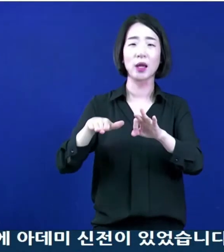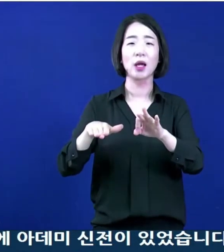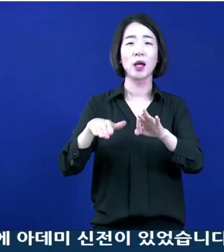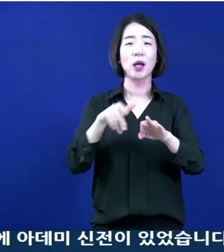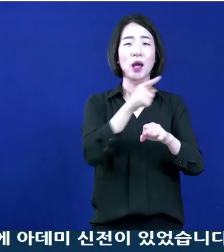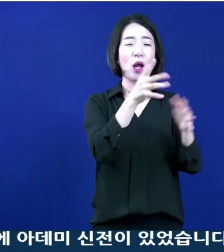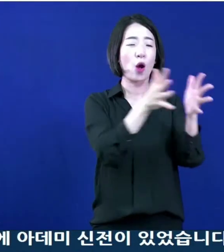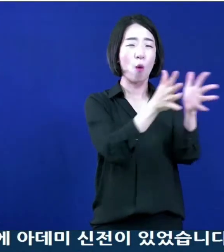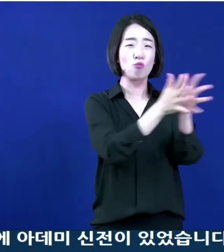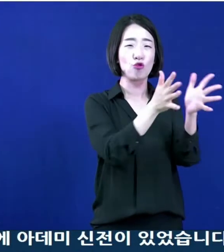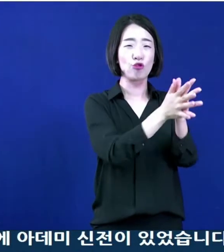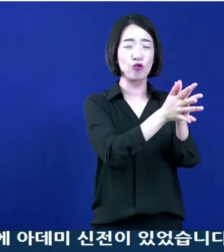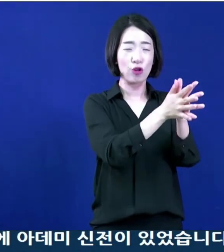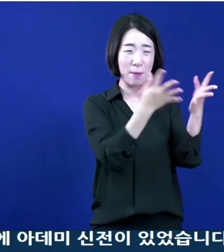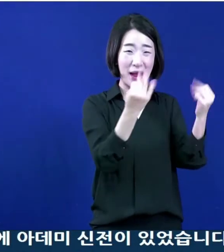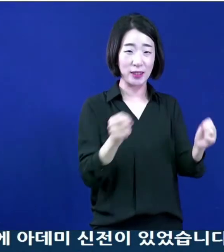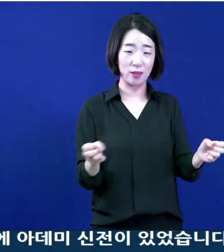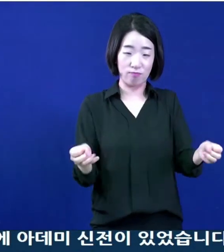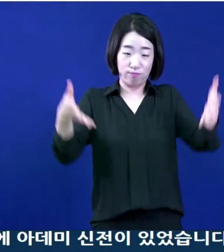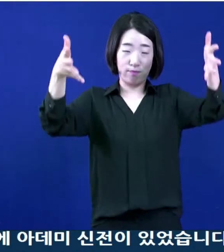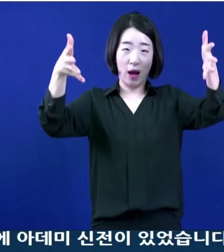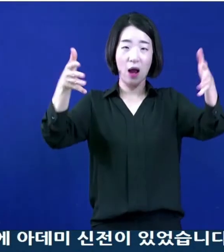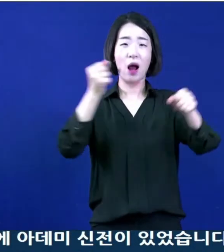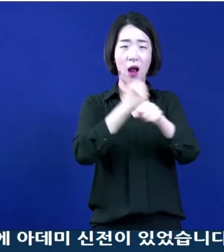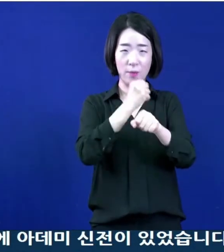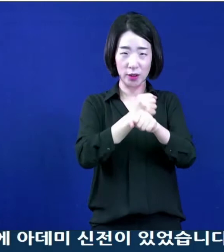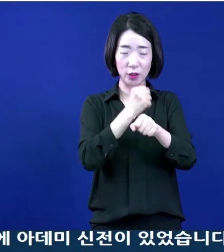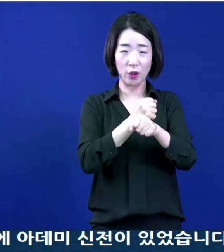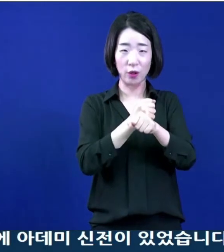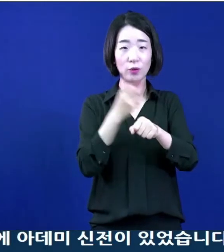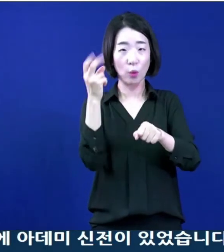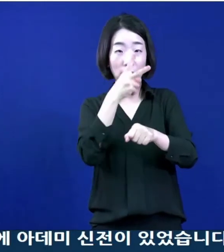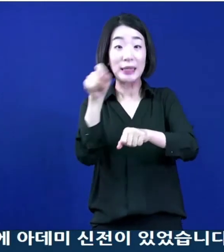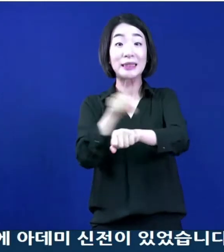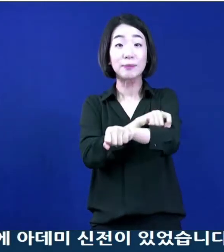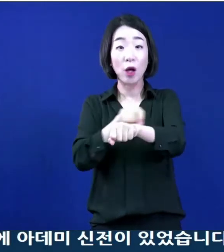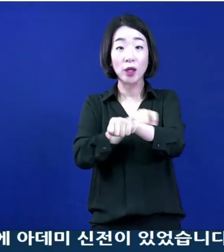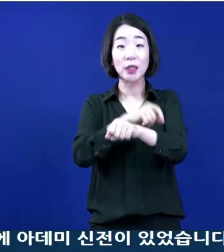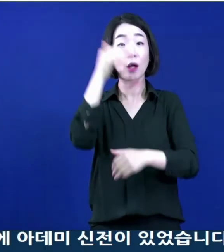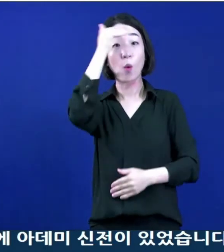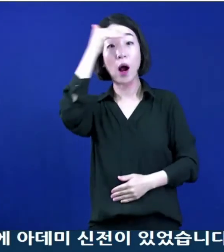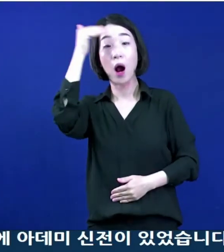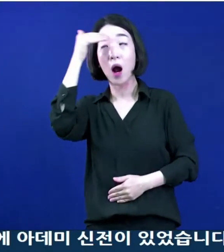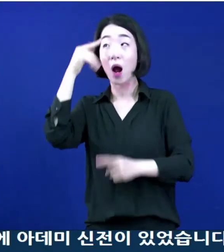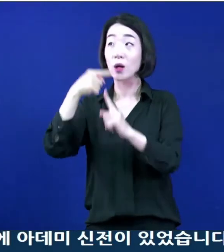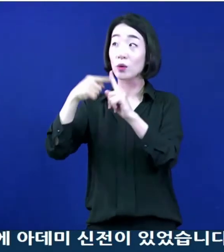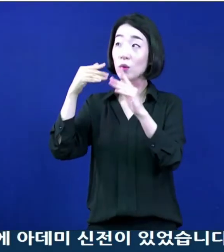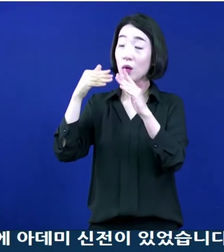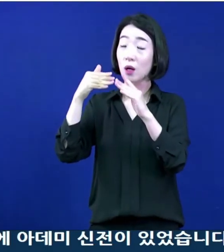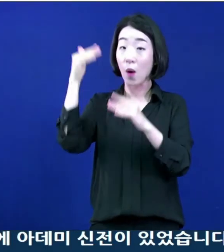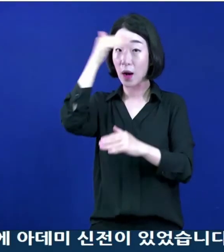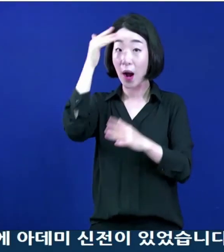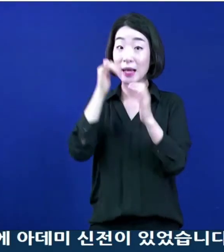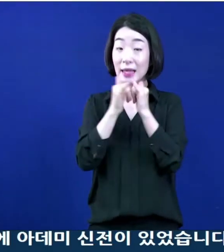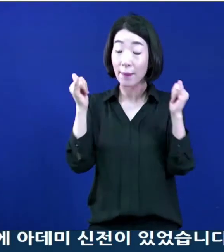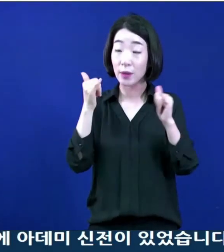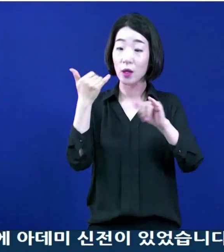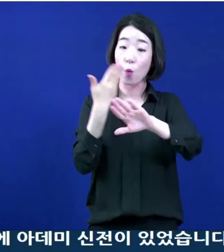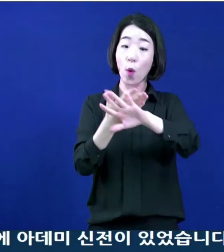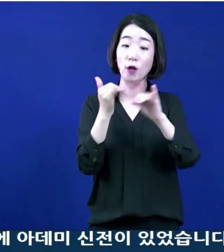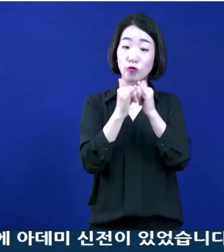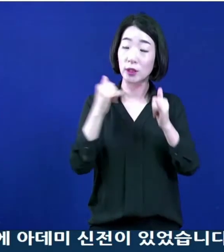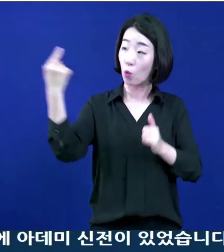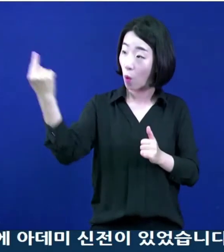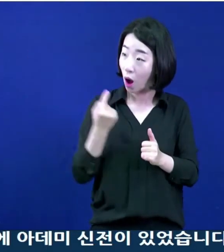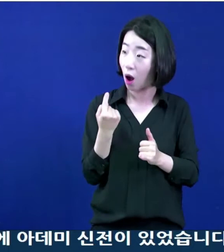교회가 있으리라고 생각하지 못했던 관광객이나 특별히 외국인들이 이게 딱 우리 교회를 보면서 이런 걸 제가 봐요.